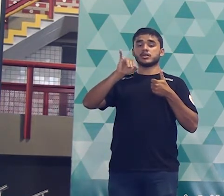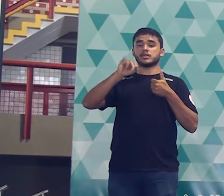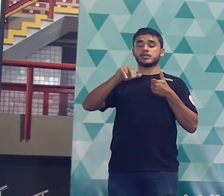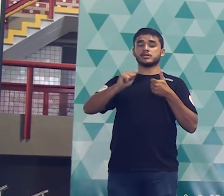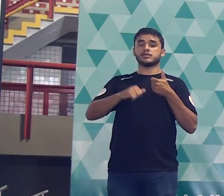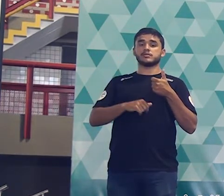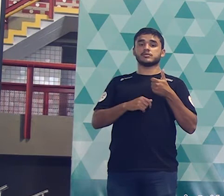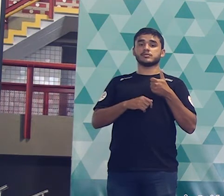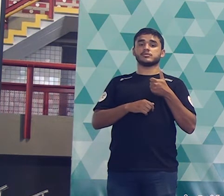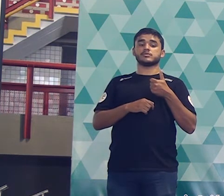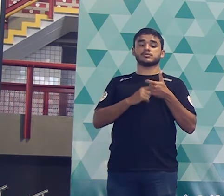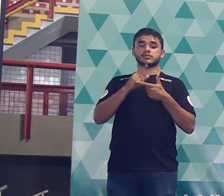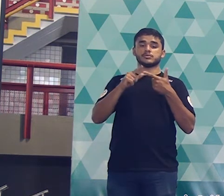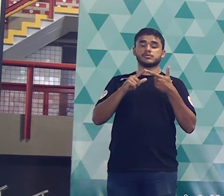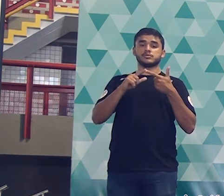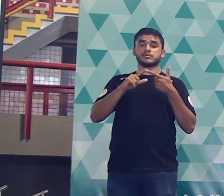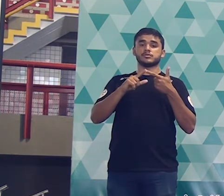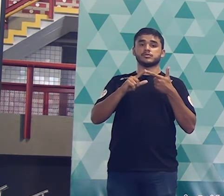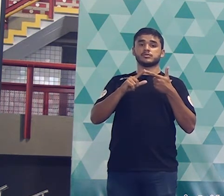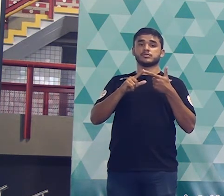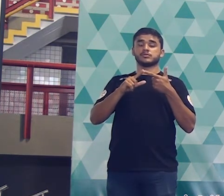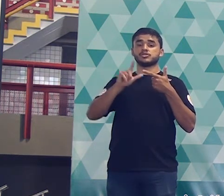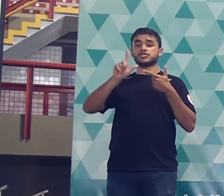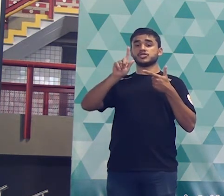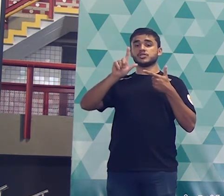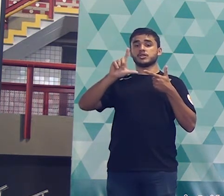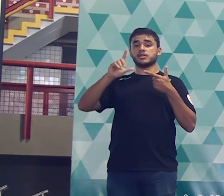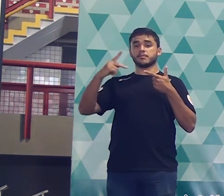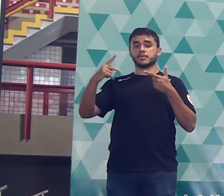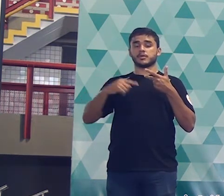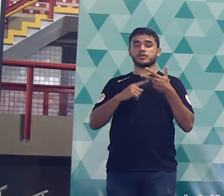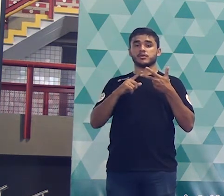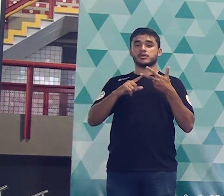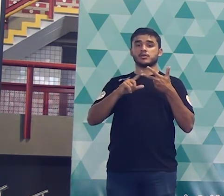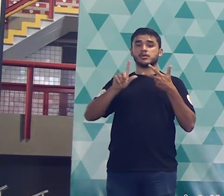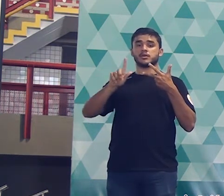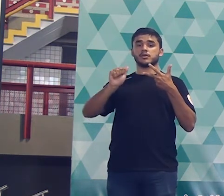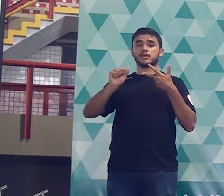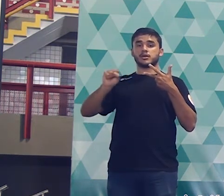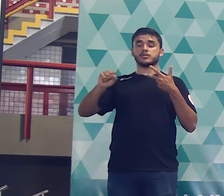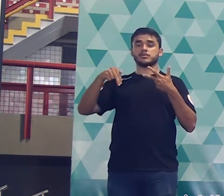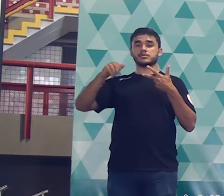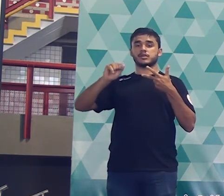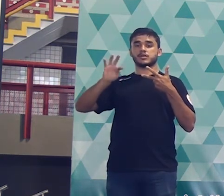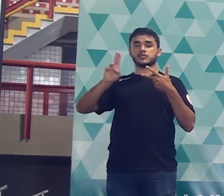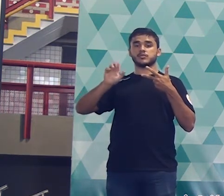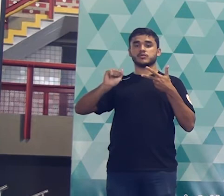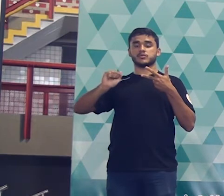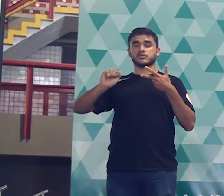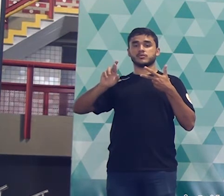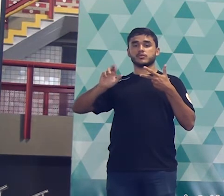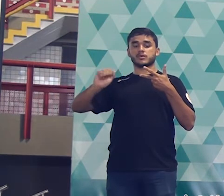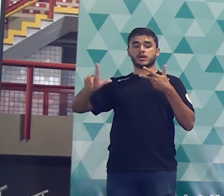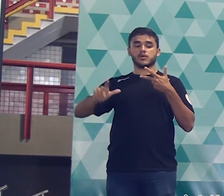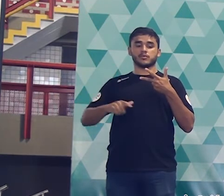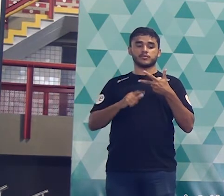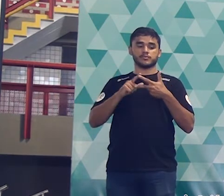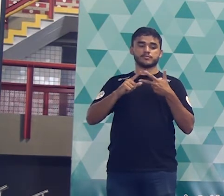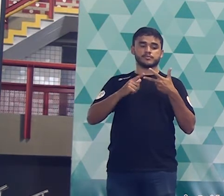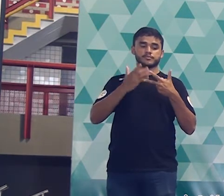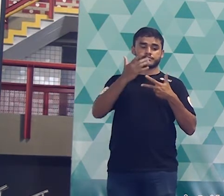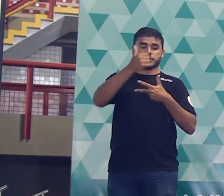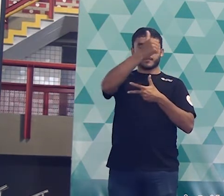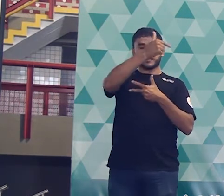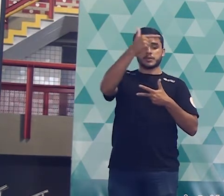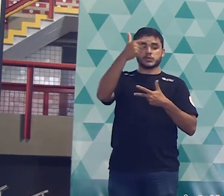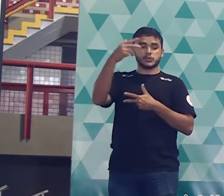o GLP e depois, por último, o gás natural. Qual o item que a gente marca? Item A.